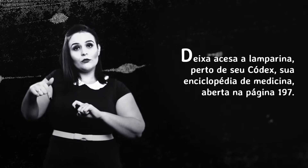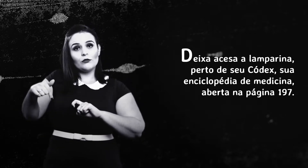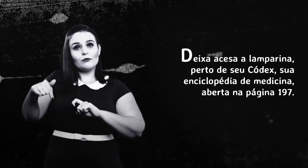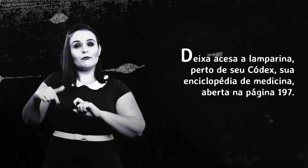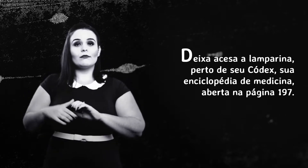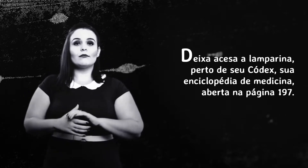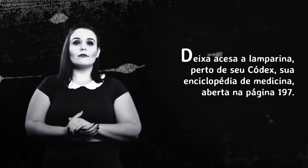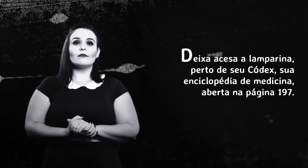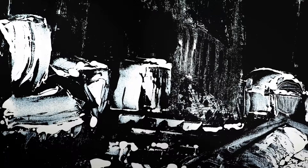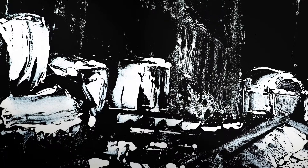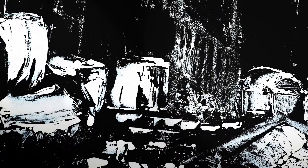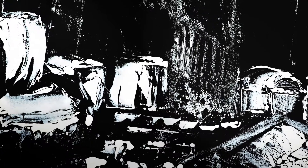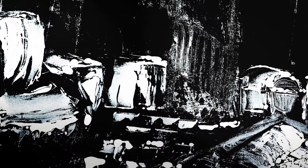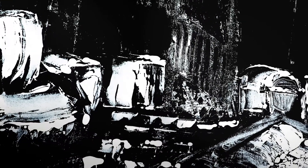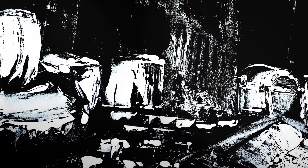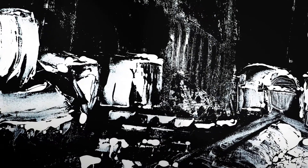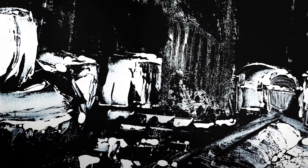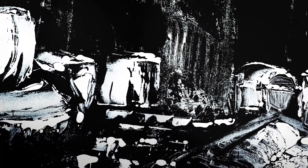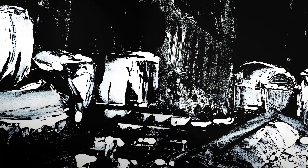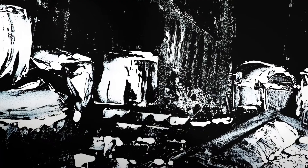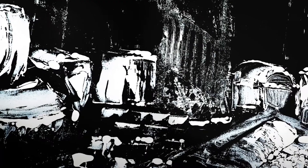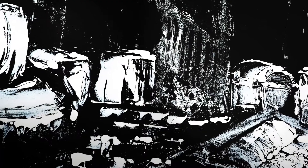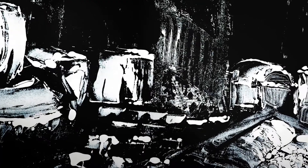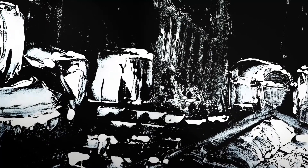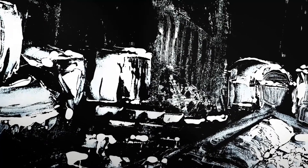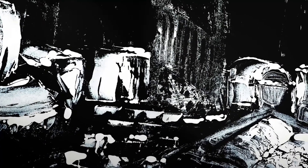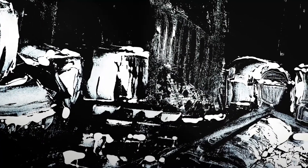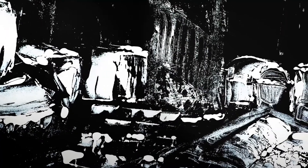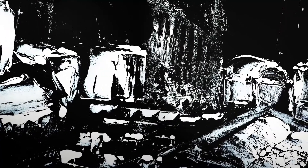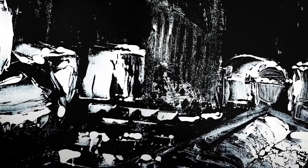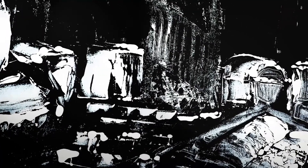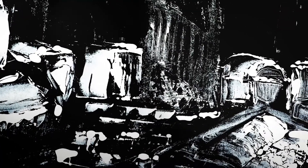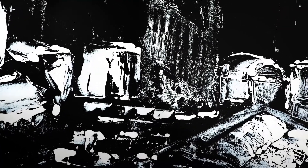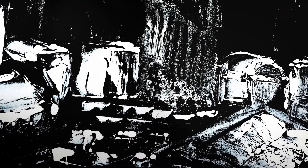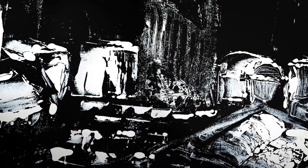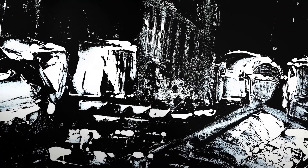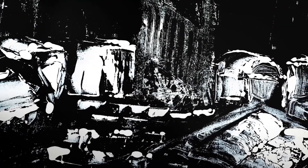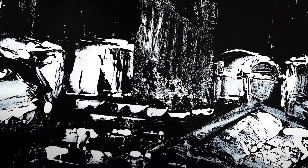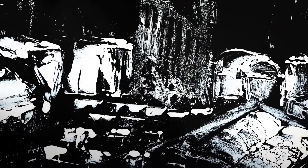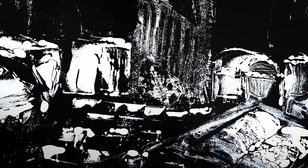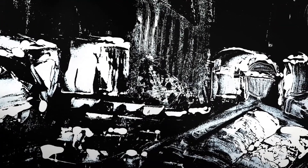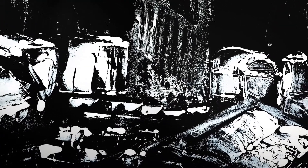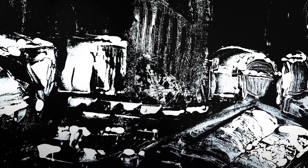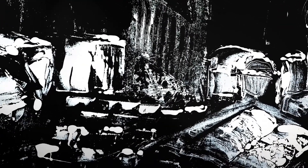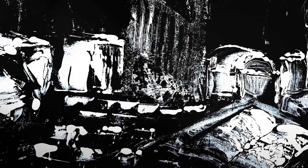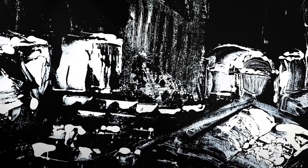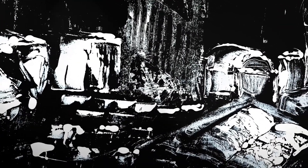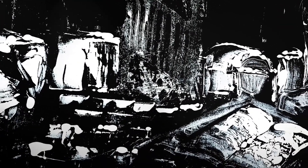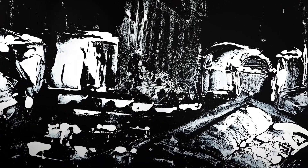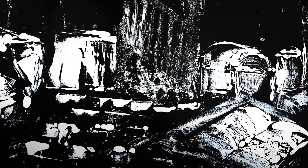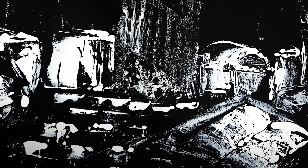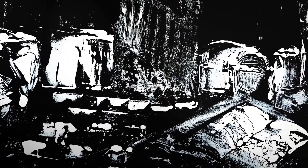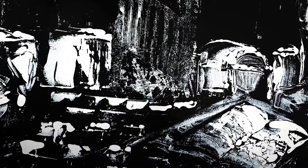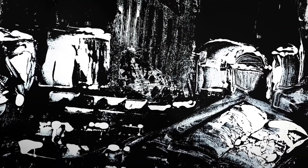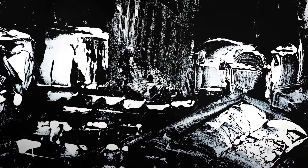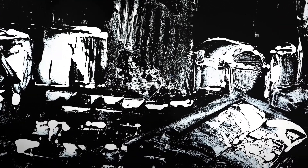197. No quarto sombrio, apenas uma lamparina lança uma tímida luz, iluminando o códex, o